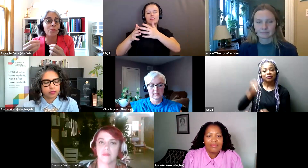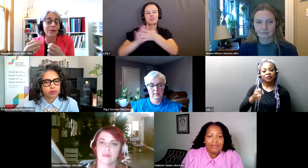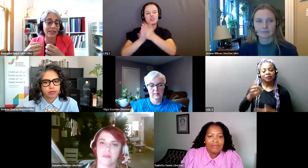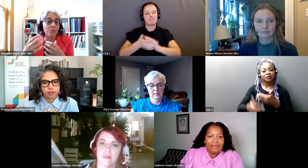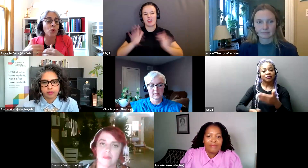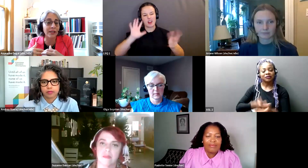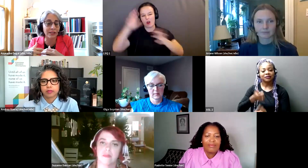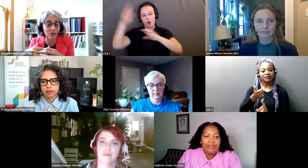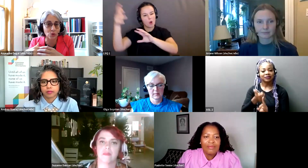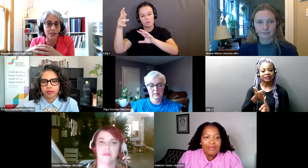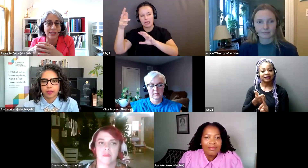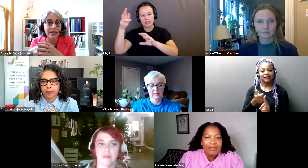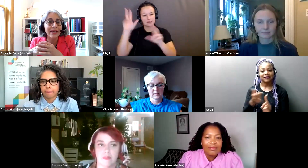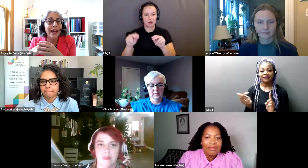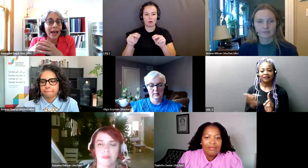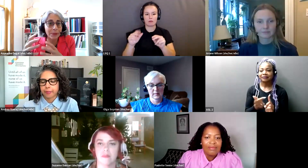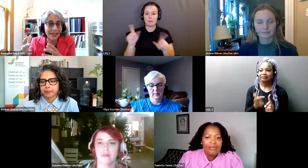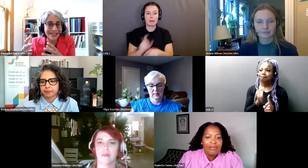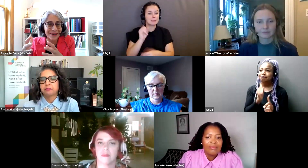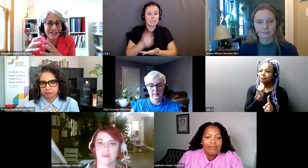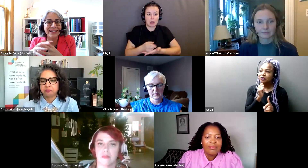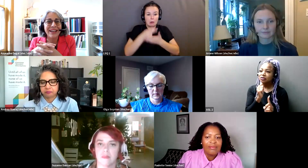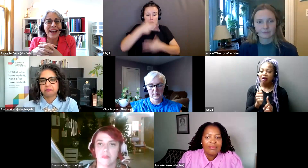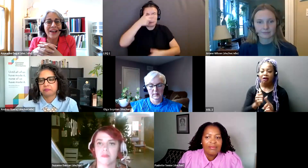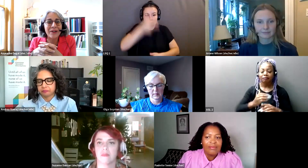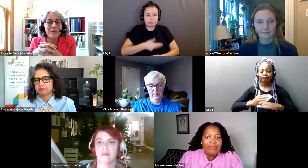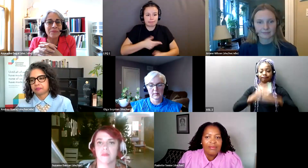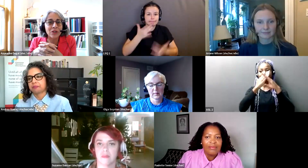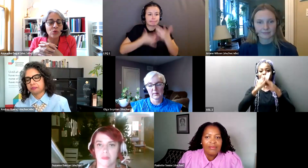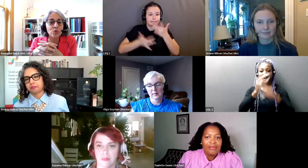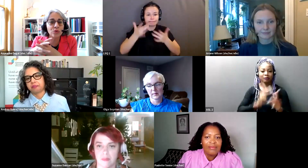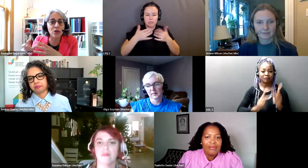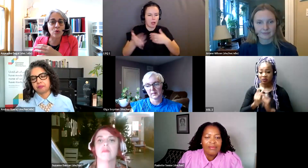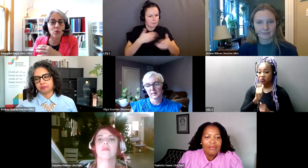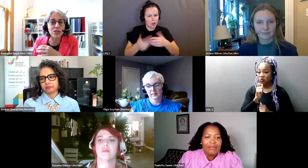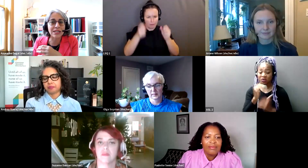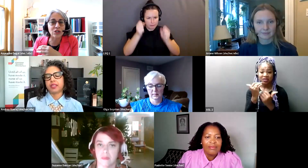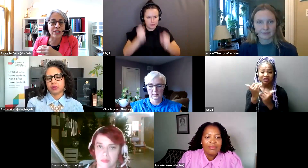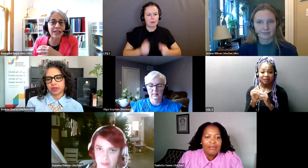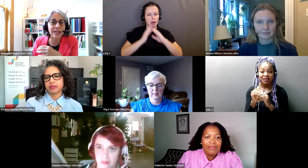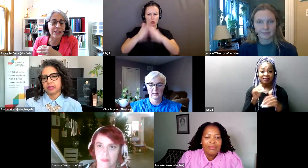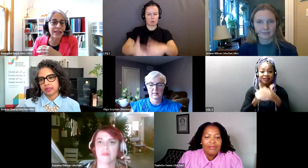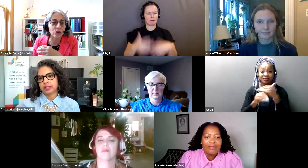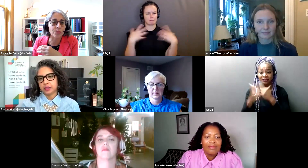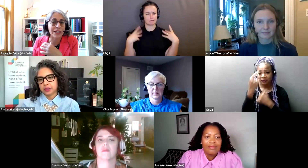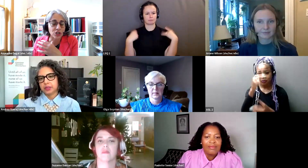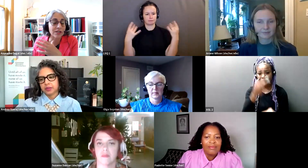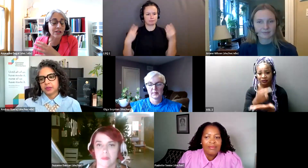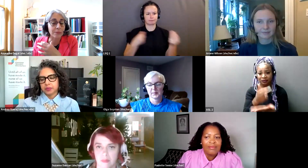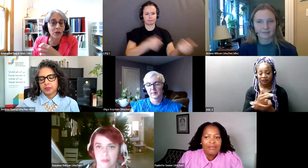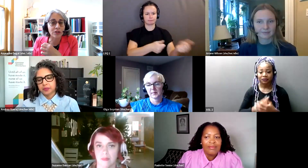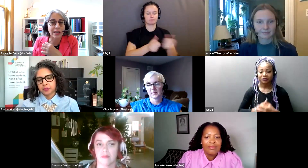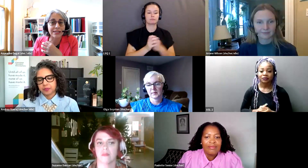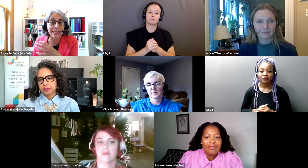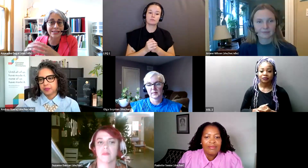qui ont peut-être moins de ressources. Après ça, nous voulons aussi donner les groupes la chance